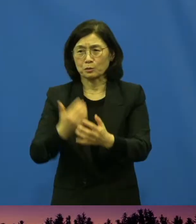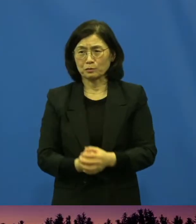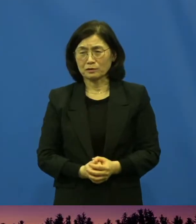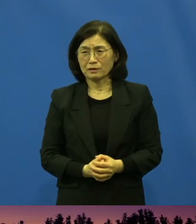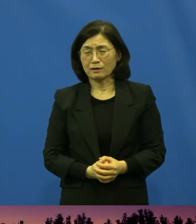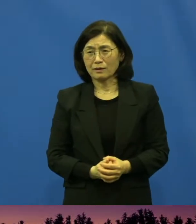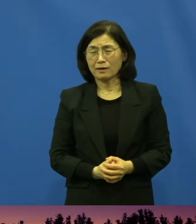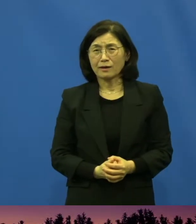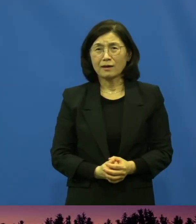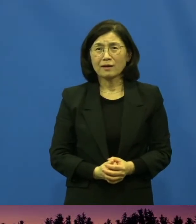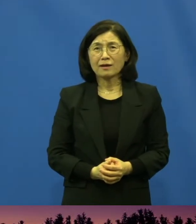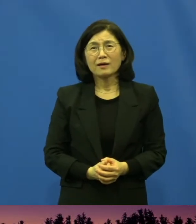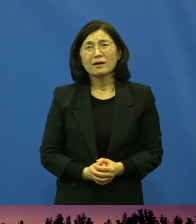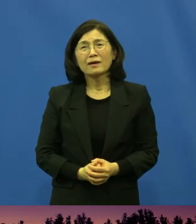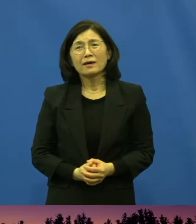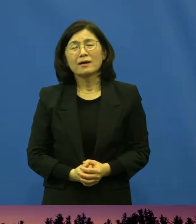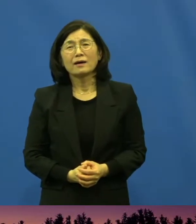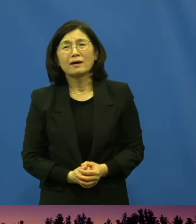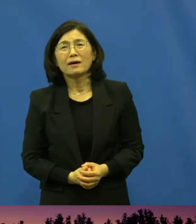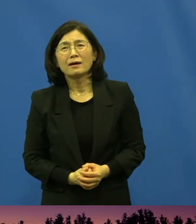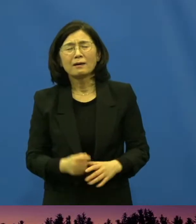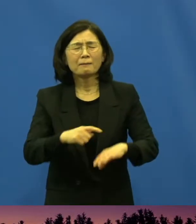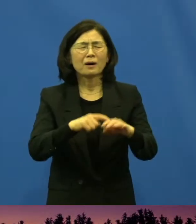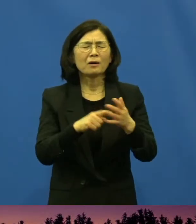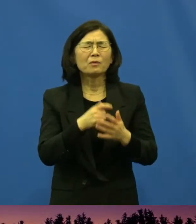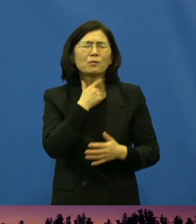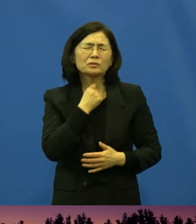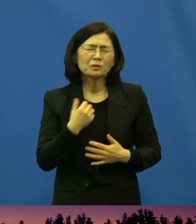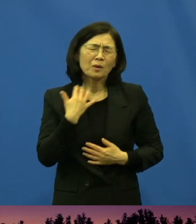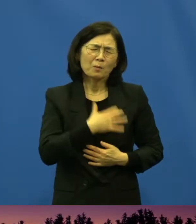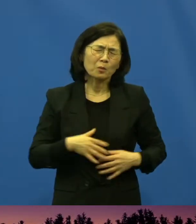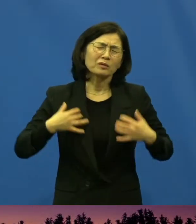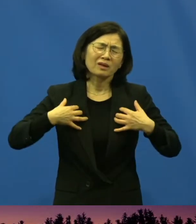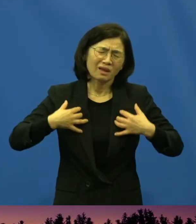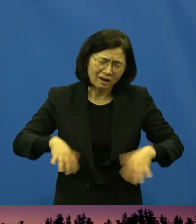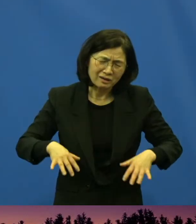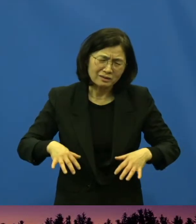네, 이 말 하는 거예요. 마음은 원이로 돼 육신이 약하거든.